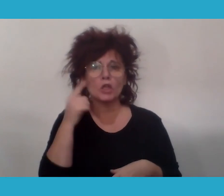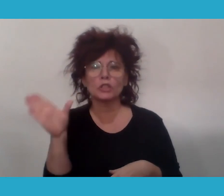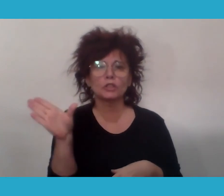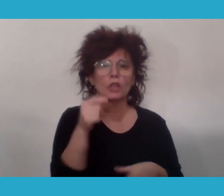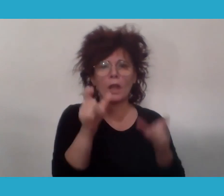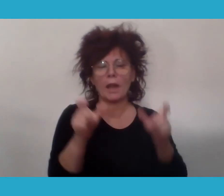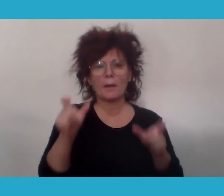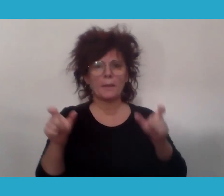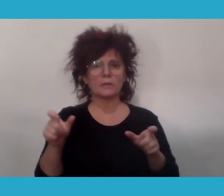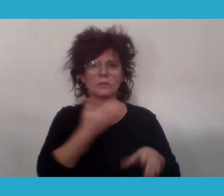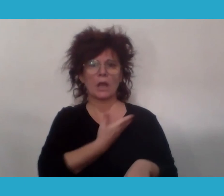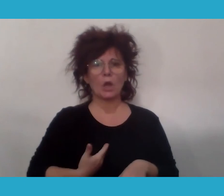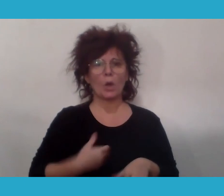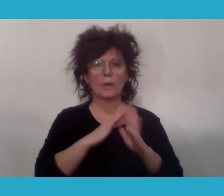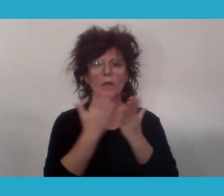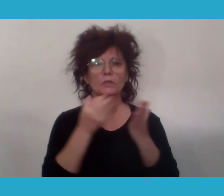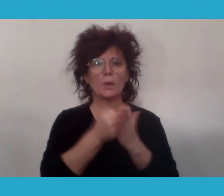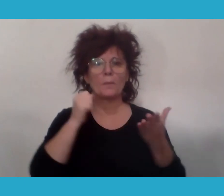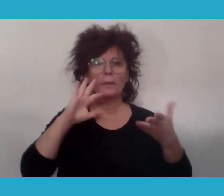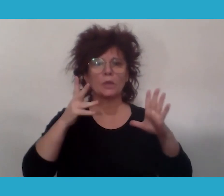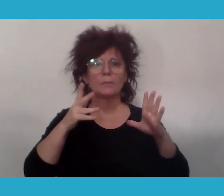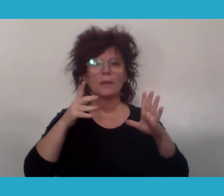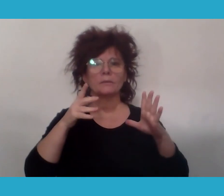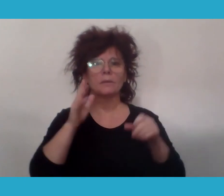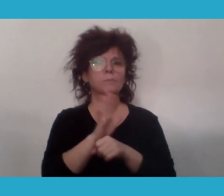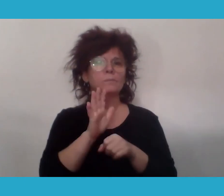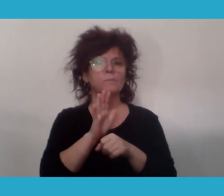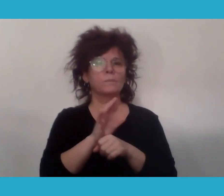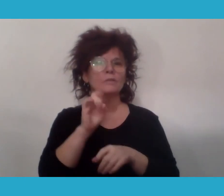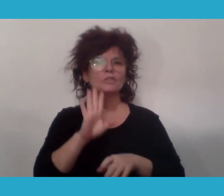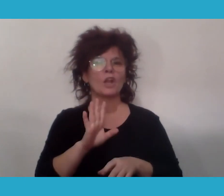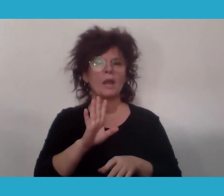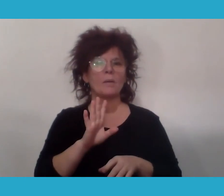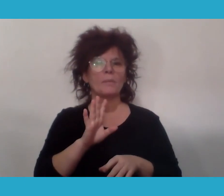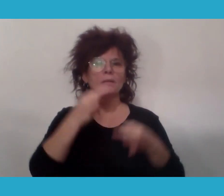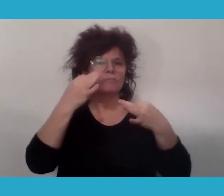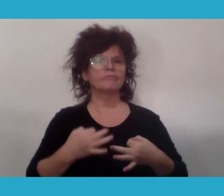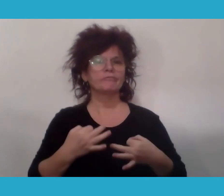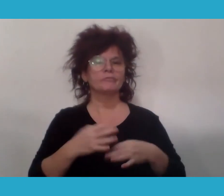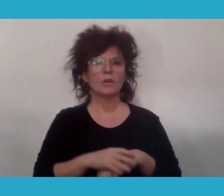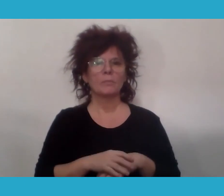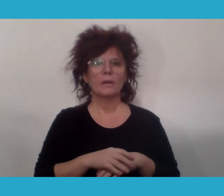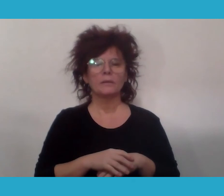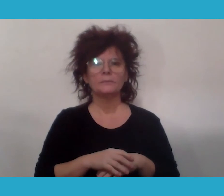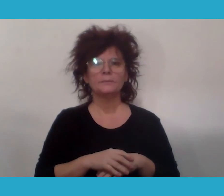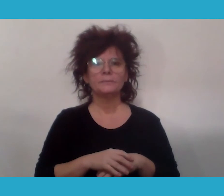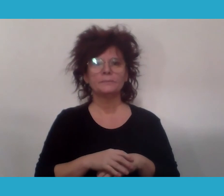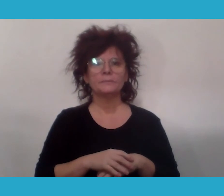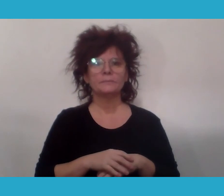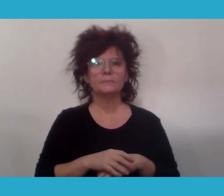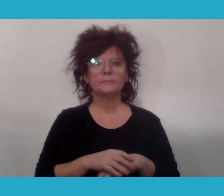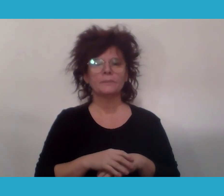haber leído. Para el gobierno, el estudio de impacto ambiental es una formalidad y no cumple las leyes. Procede a leer un artículo de Carlos Paz en